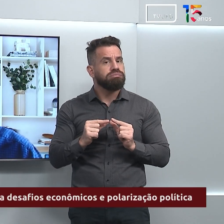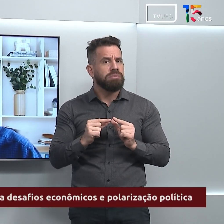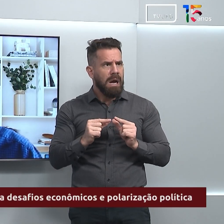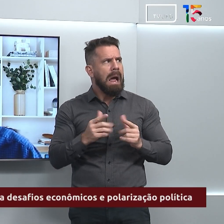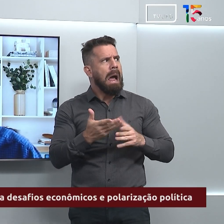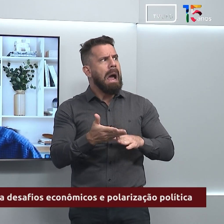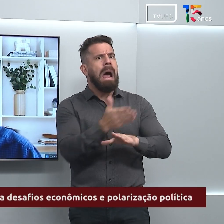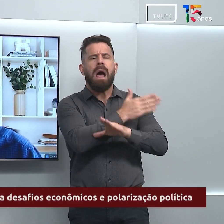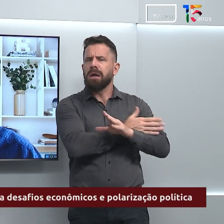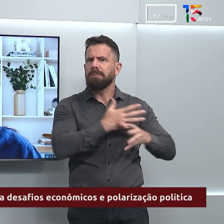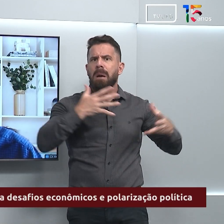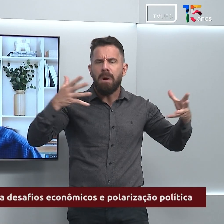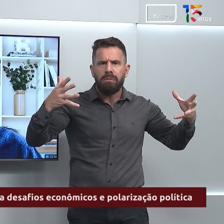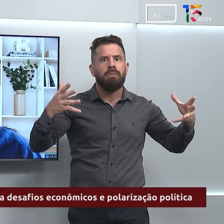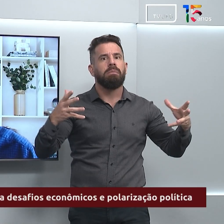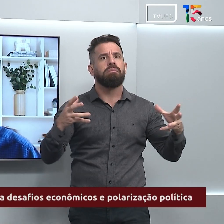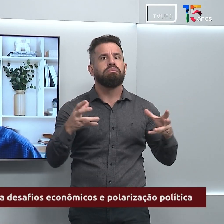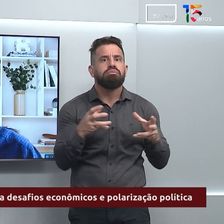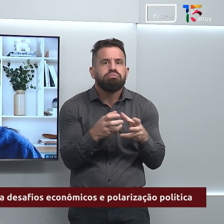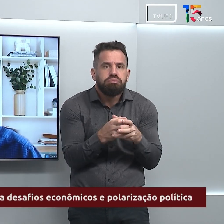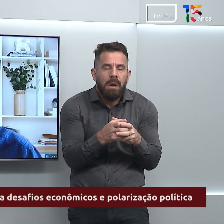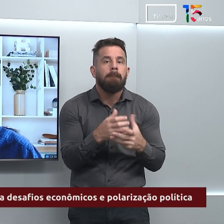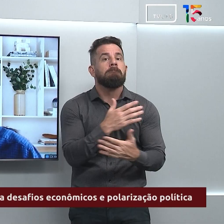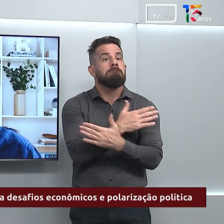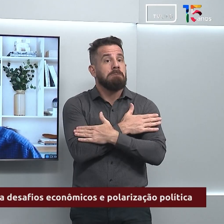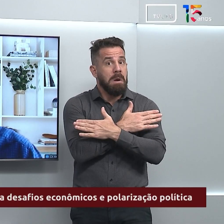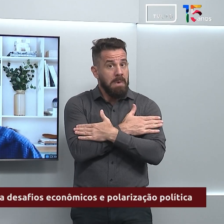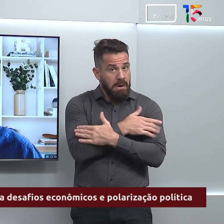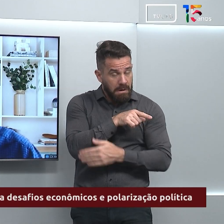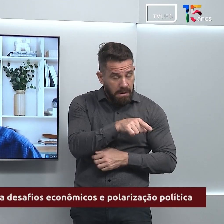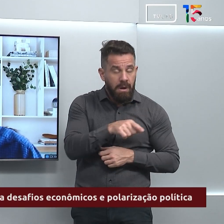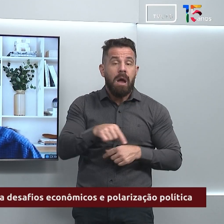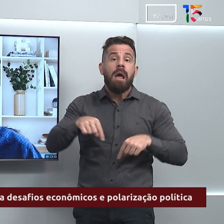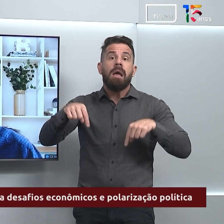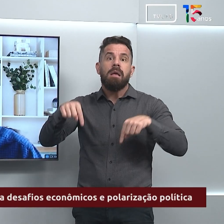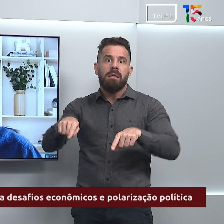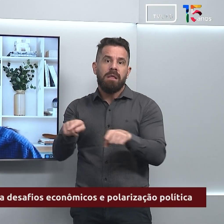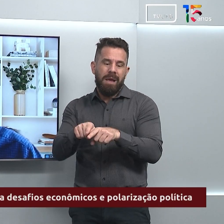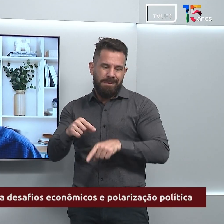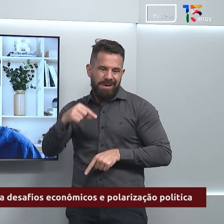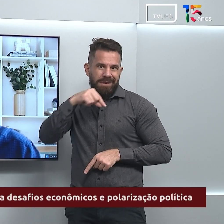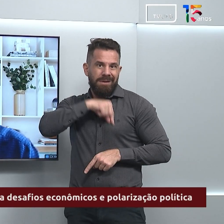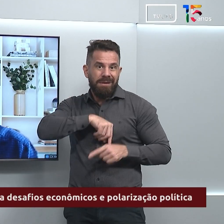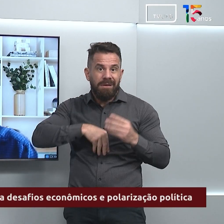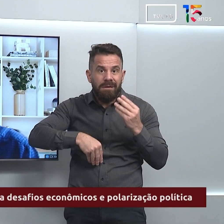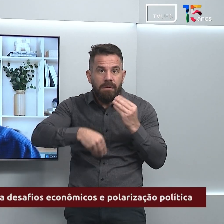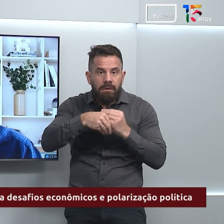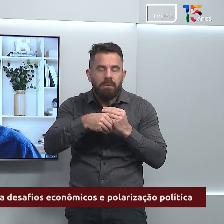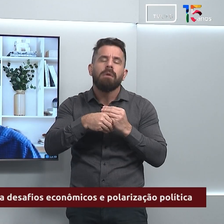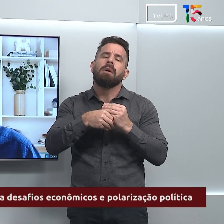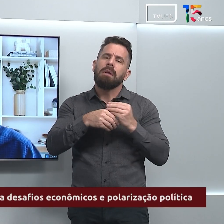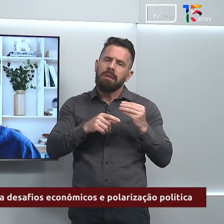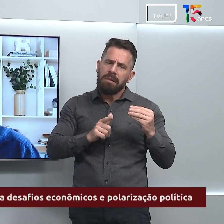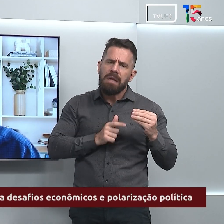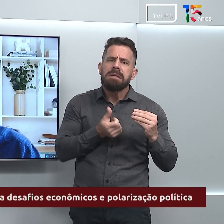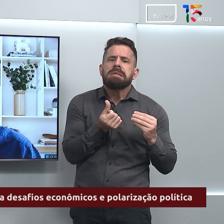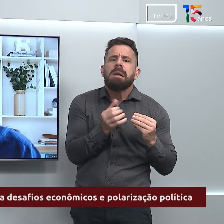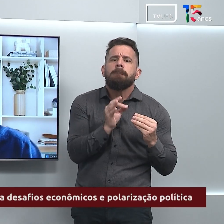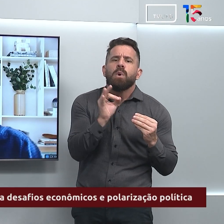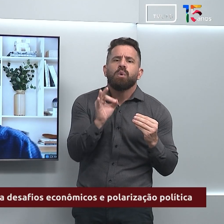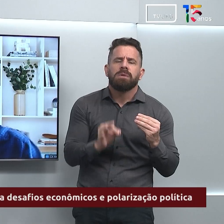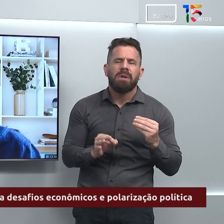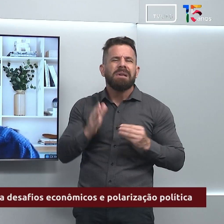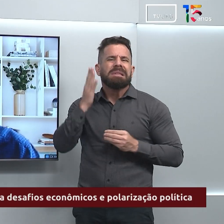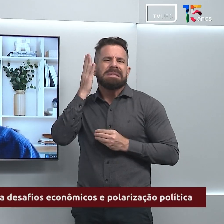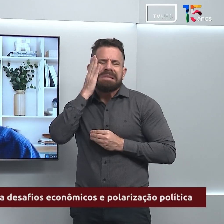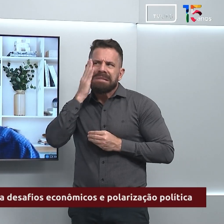renda real dos brasileiros, que chegou a quase 6%, a inflação, ainda que no finalzinho do ano esteja ficado um